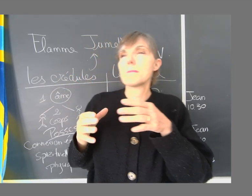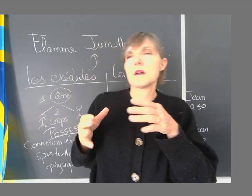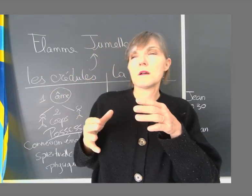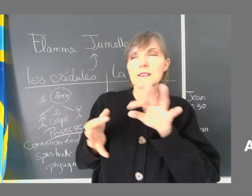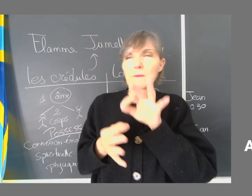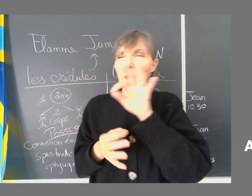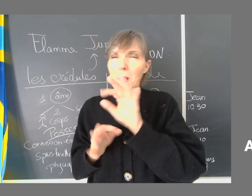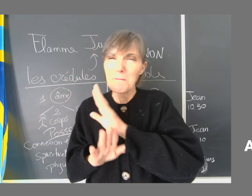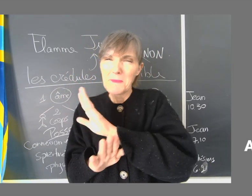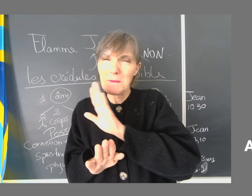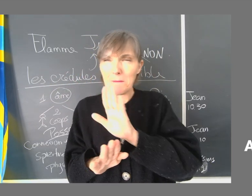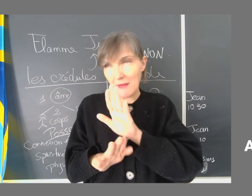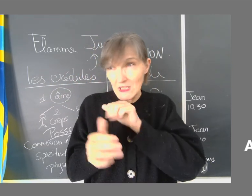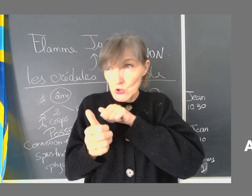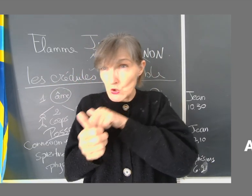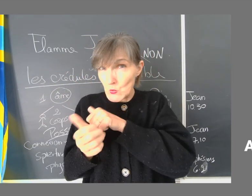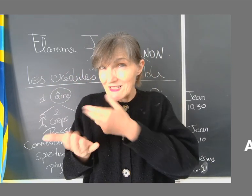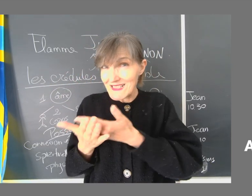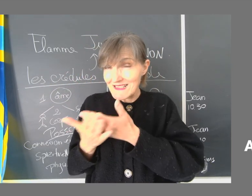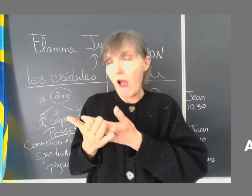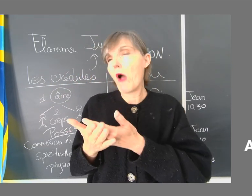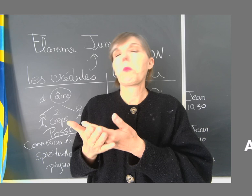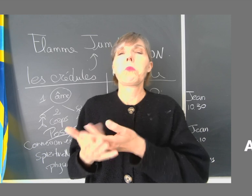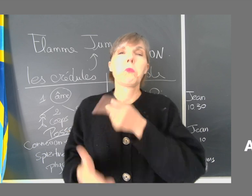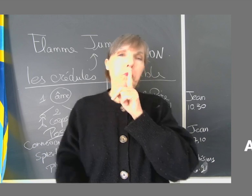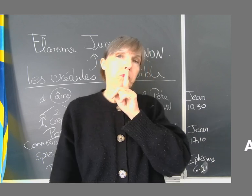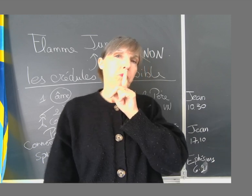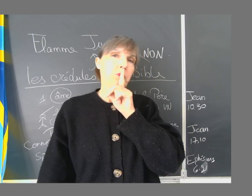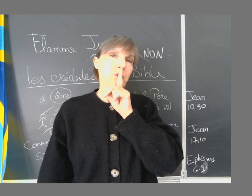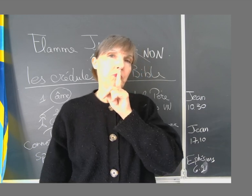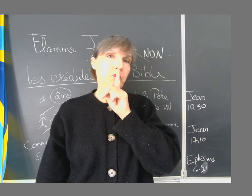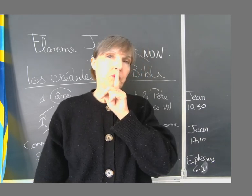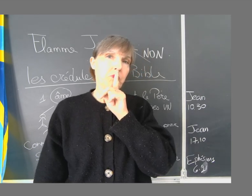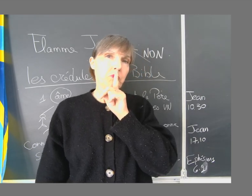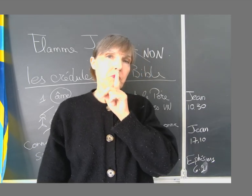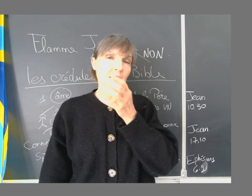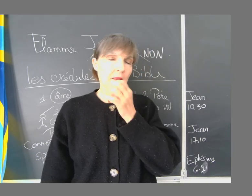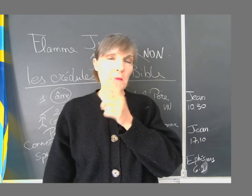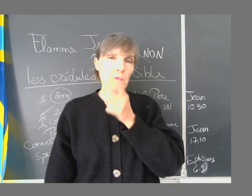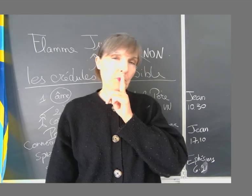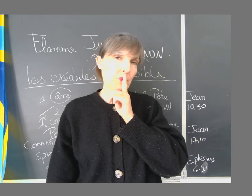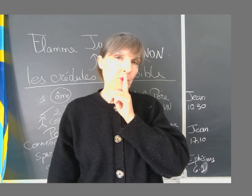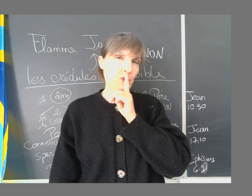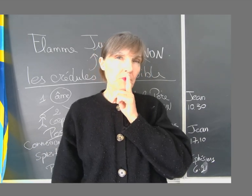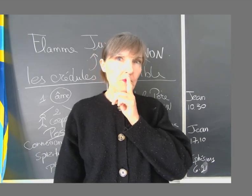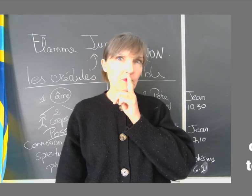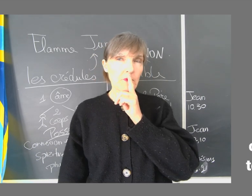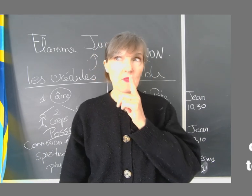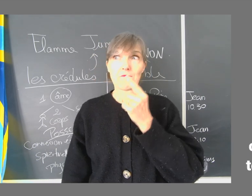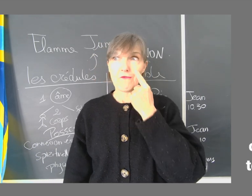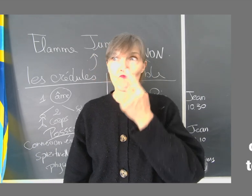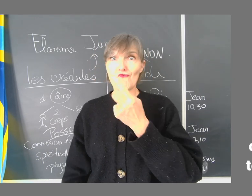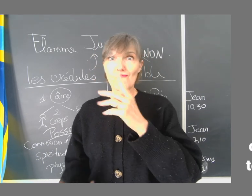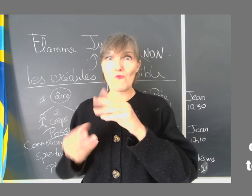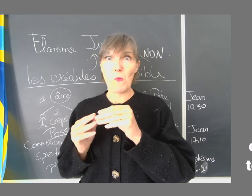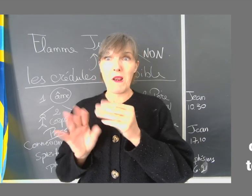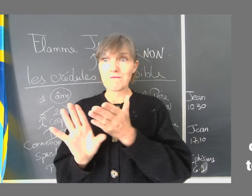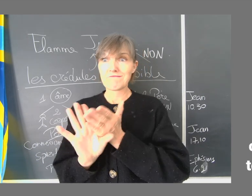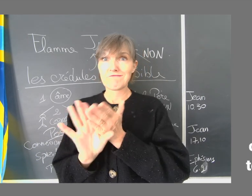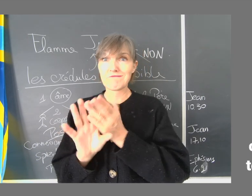alors c'est ces flammes jumelles cette notion là et cette notion de possession est tout à fait